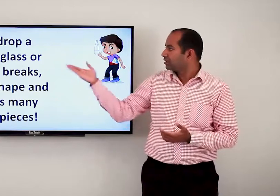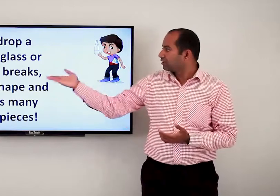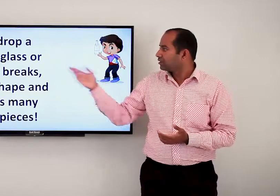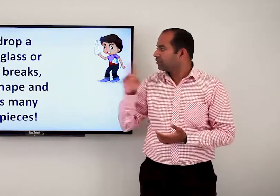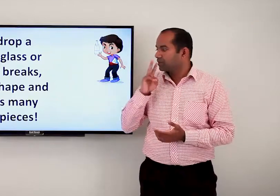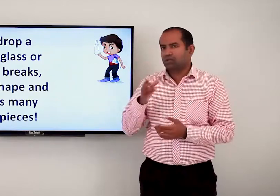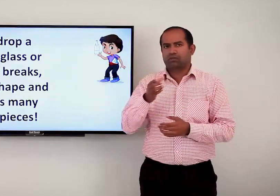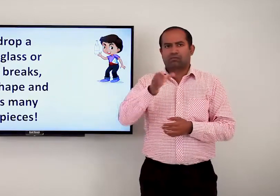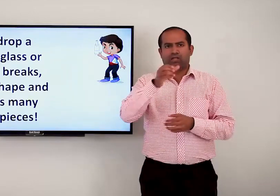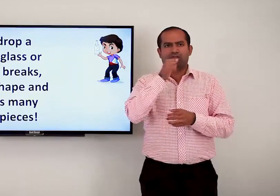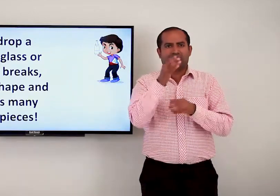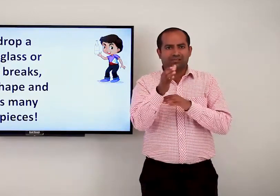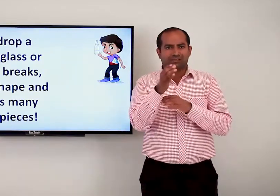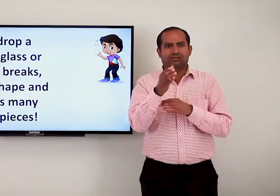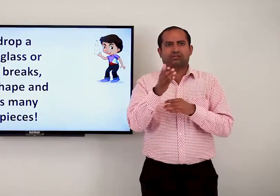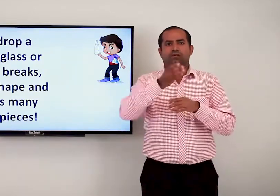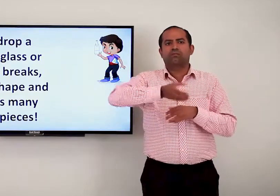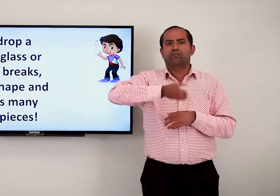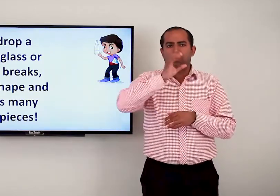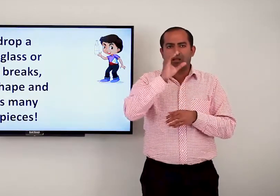अगर शीशे का गिलास या बोतल गिरता है